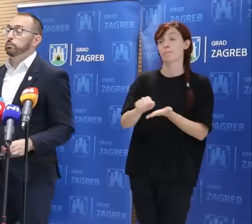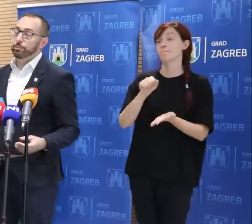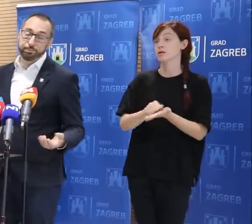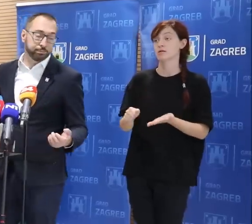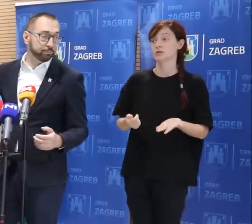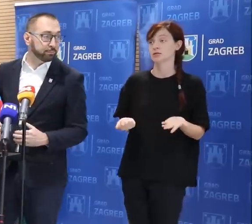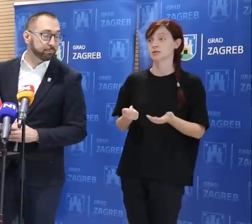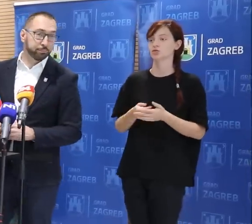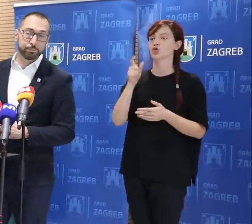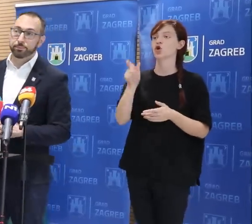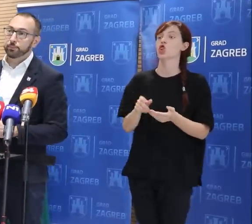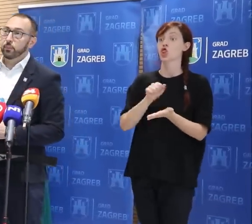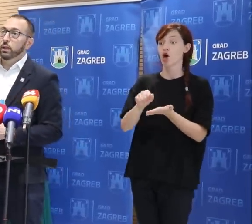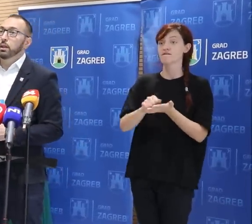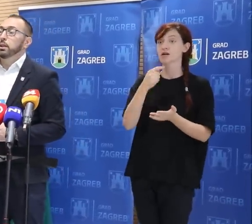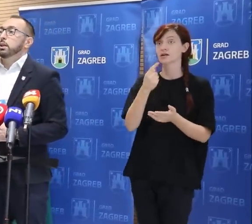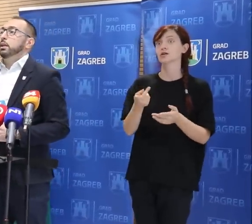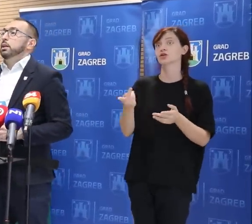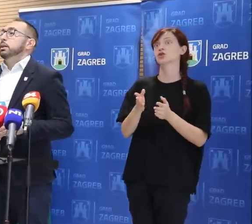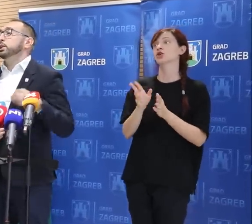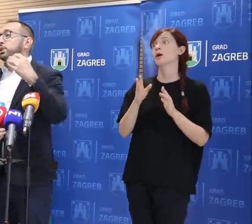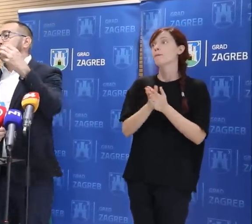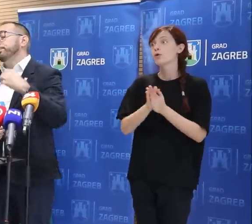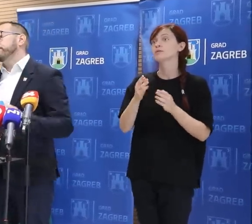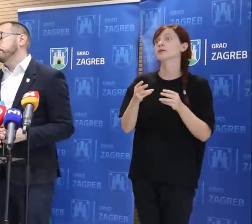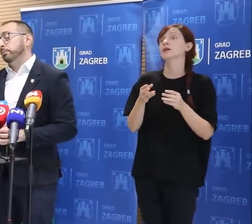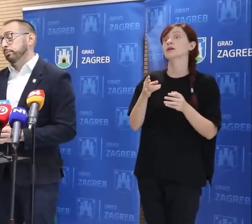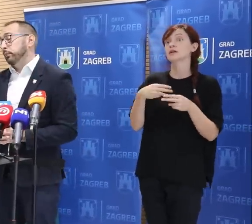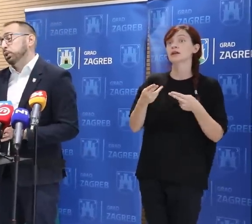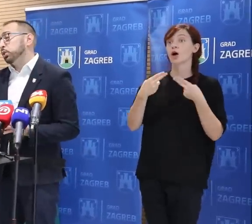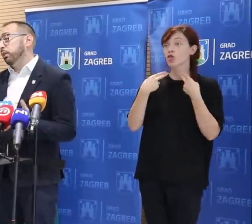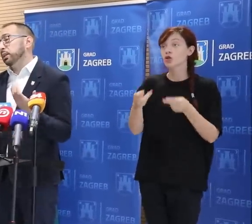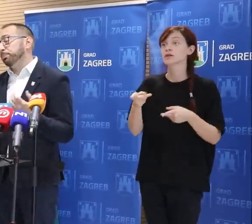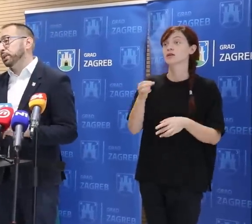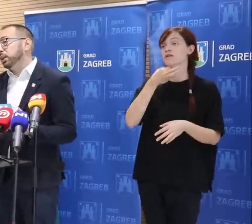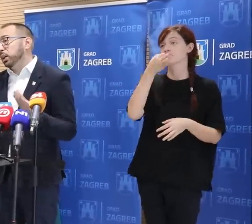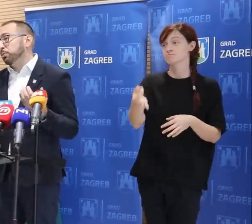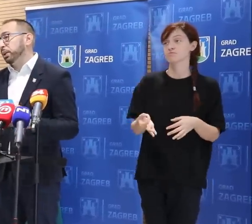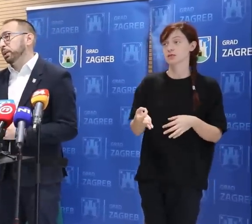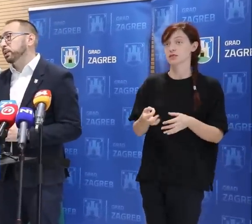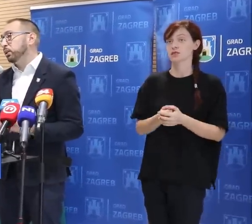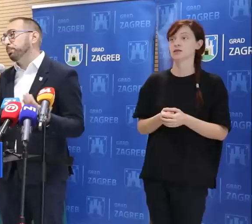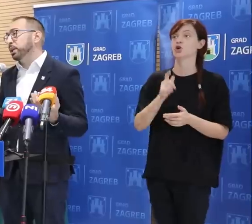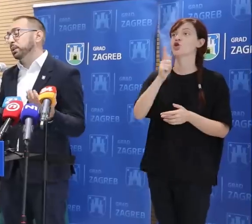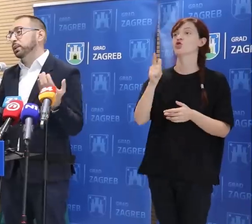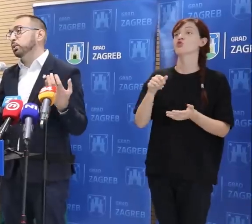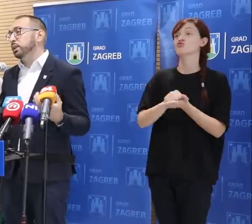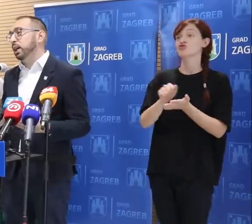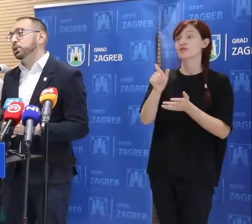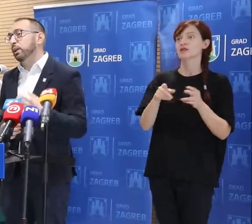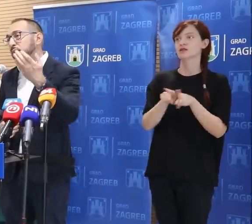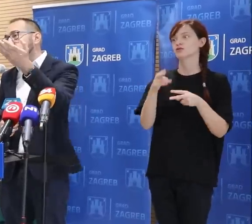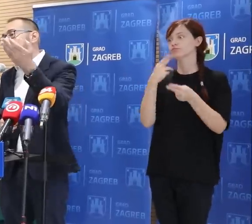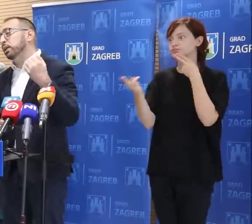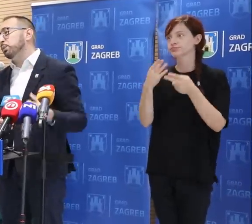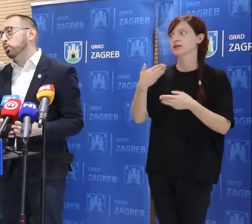pitanja bazična, ne razumijem gdje je problem. Znači, neću odgovarati na pitanje ako vam prekidate, tako da